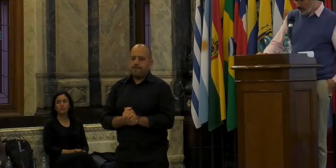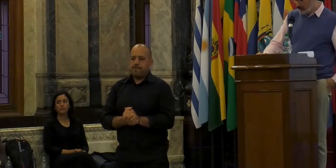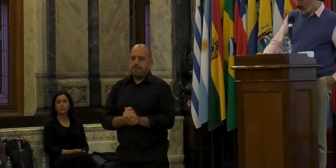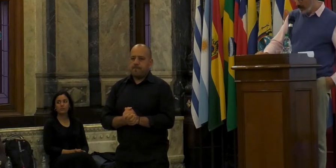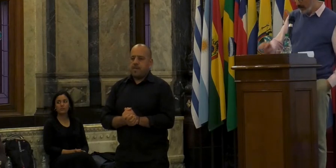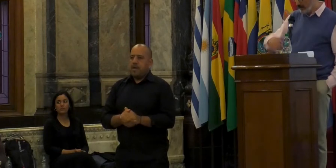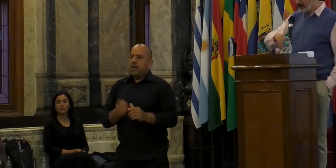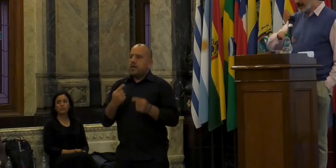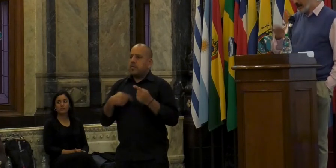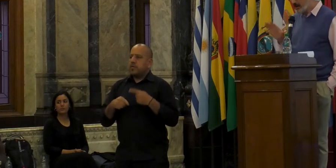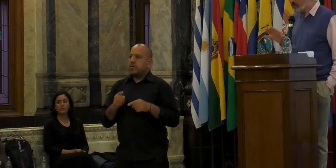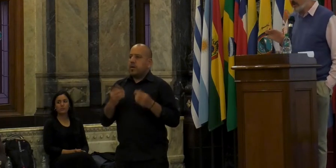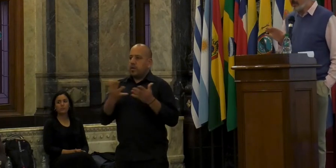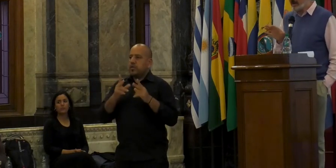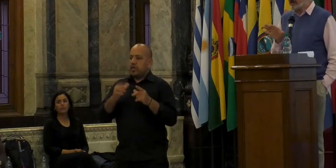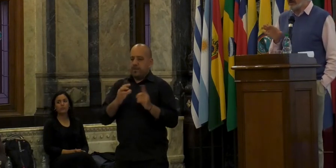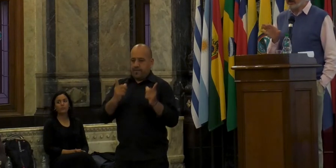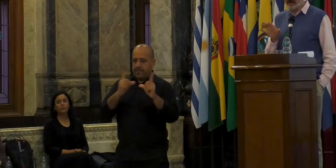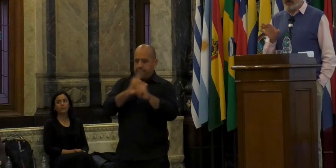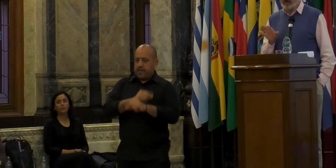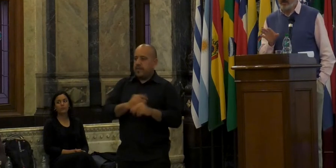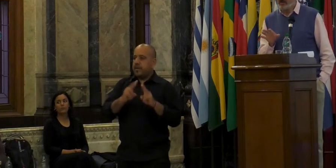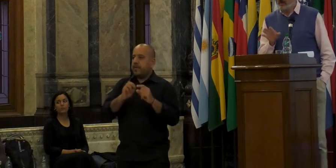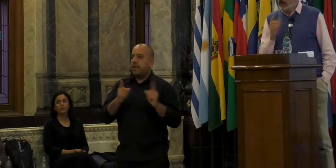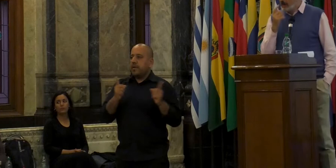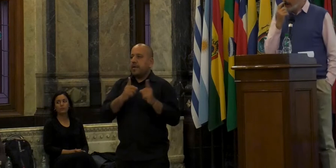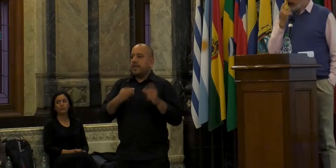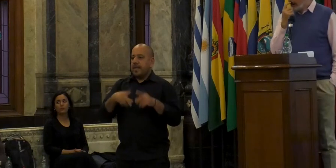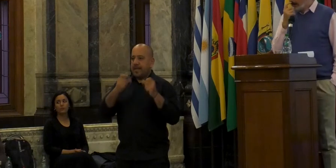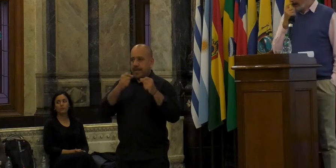Bueno, y con esto voy a acabar un poco mi acotación del campo,